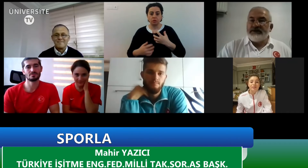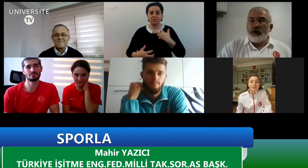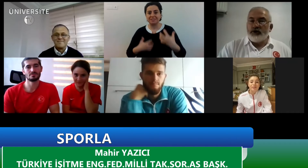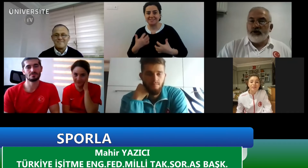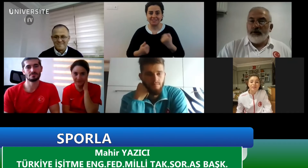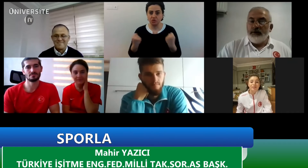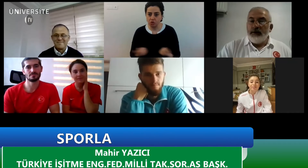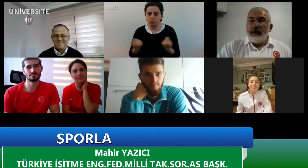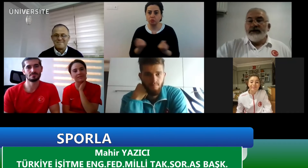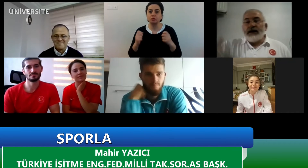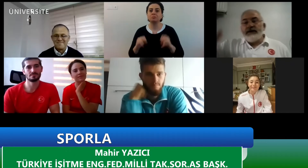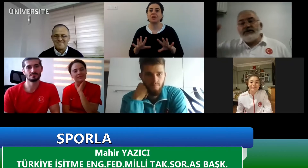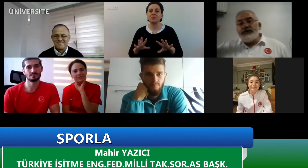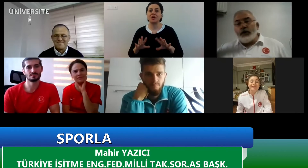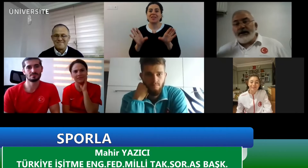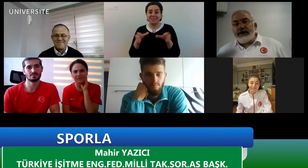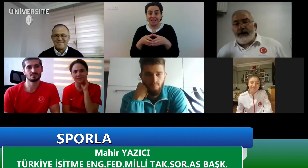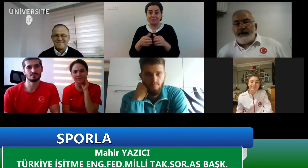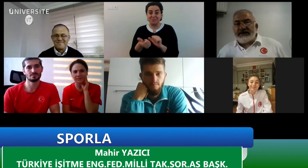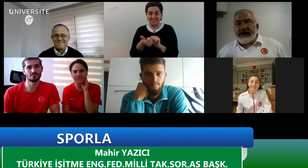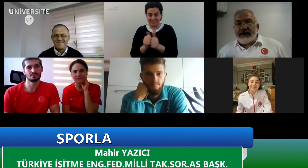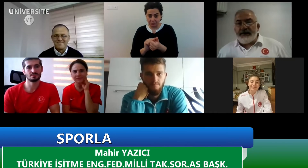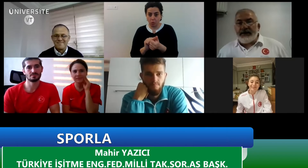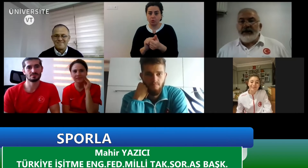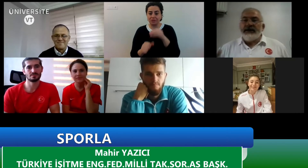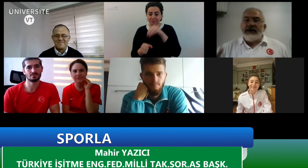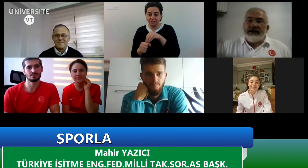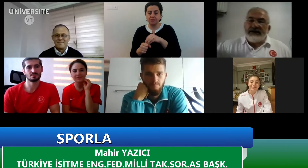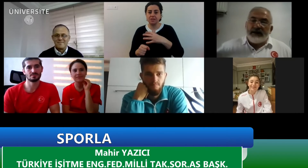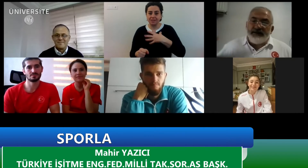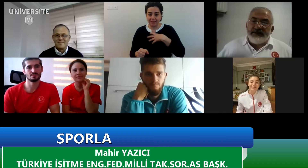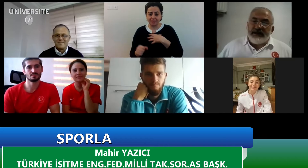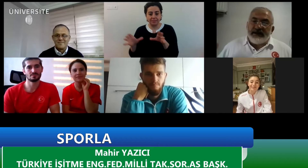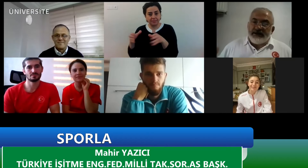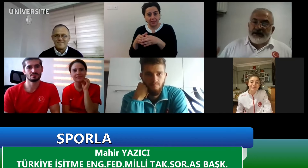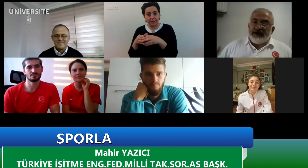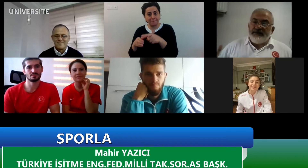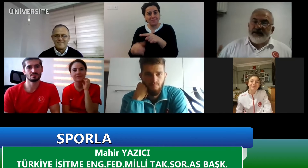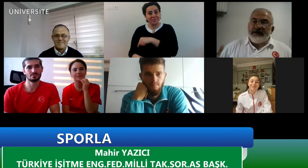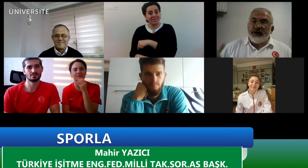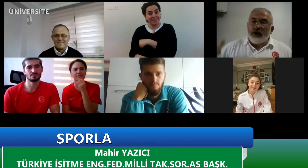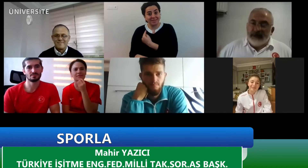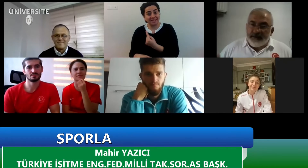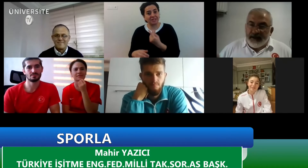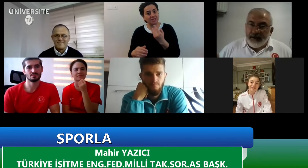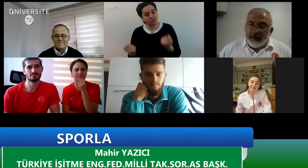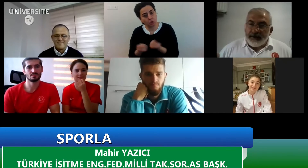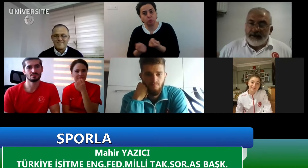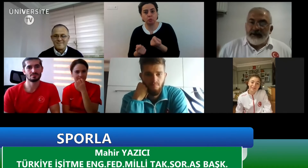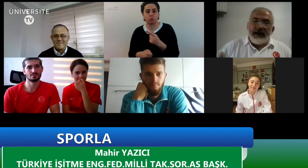bir sporcu. Takım sporları yapmasına rağmen kendi takımının dereceye girmediği bir